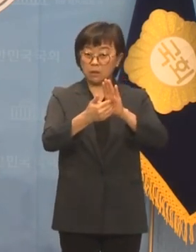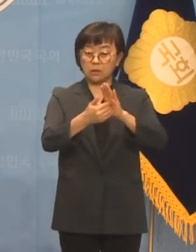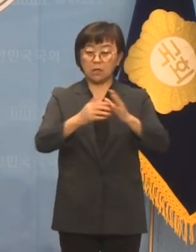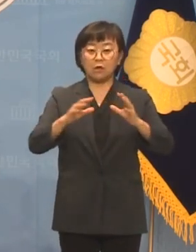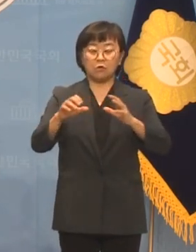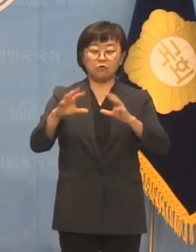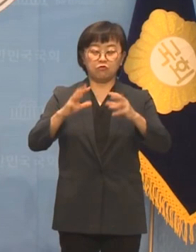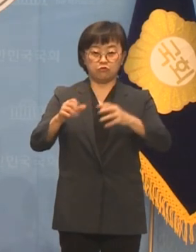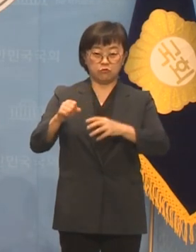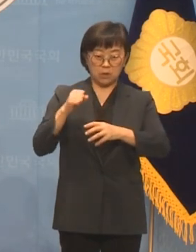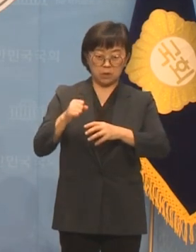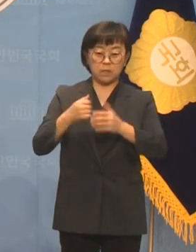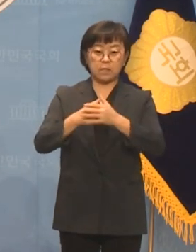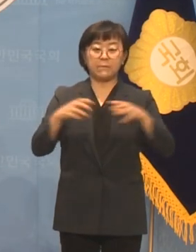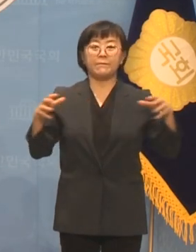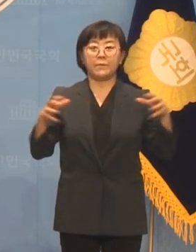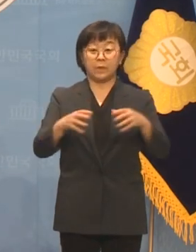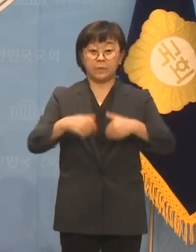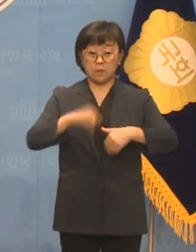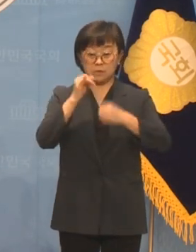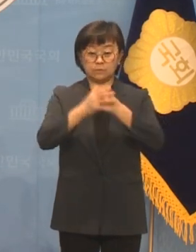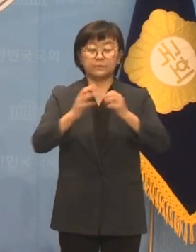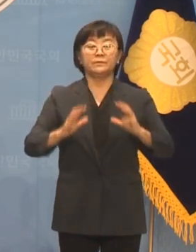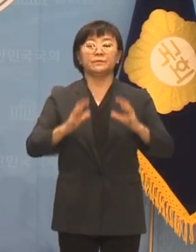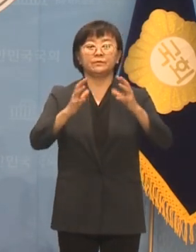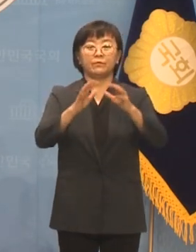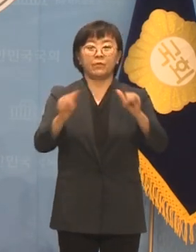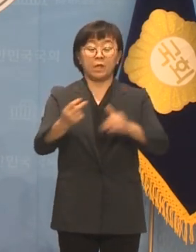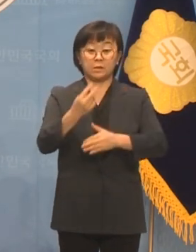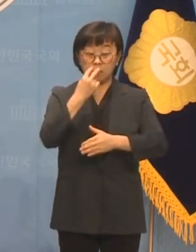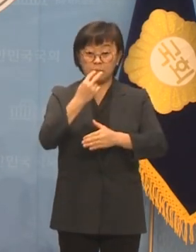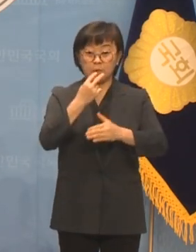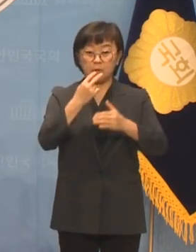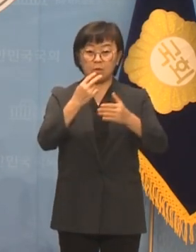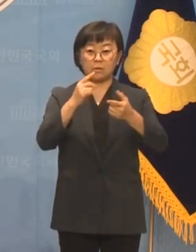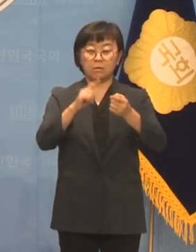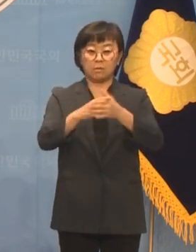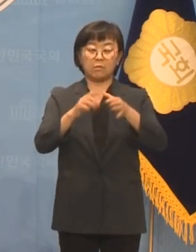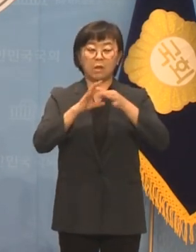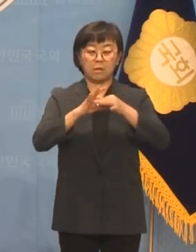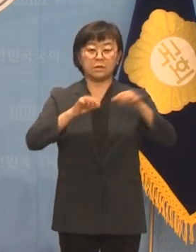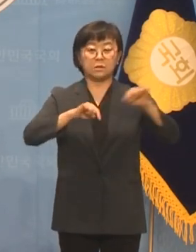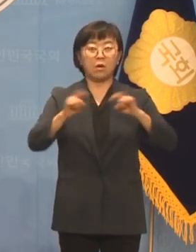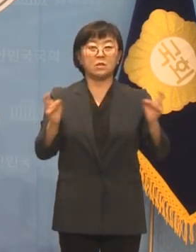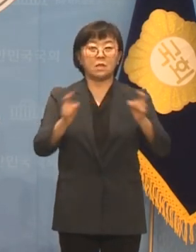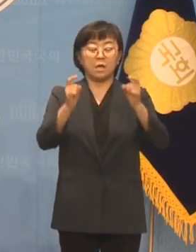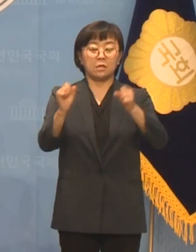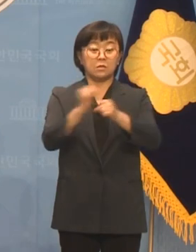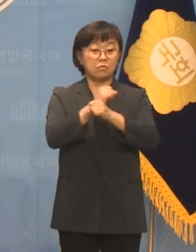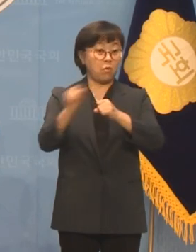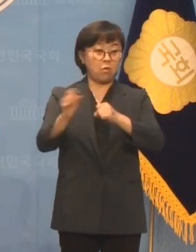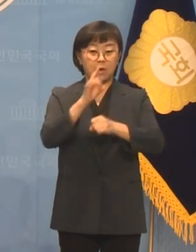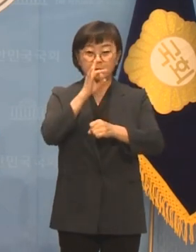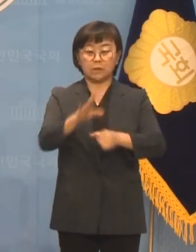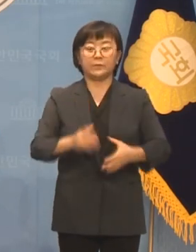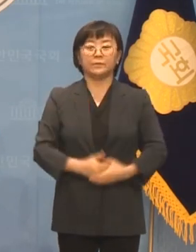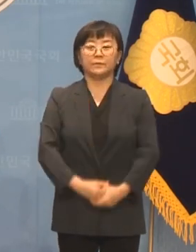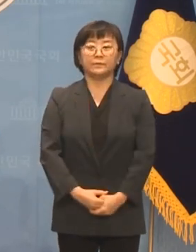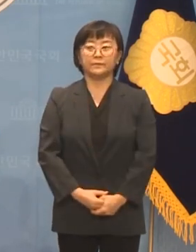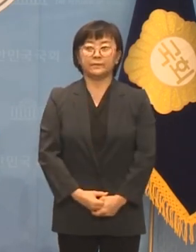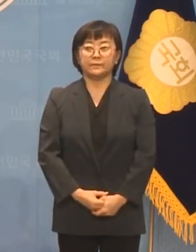국력을 모야 할 것입니다 국가와 국민의 생존에 정쟁 음모론이 있어서는